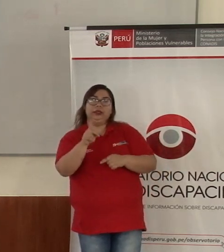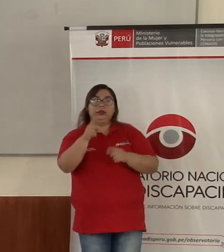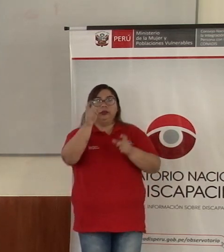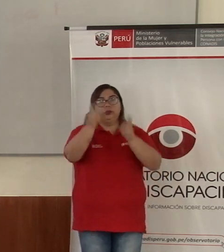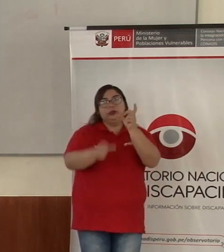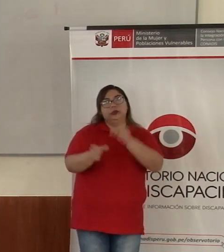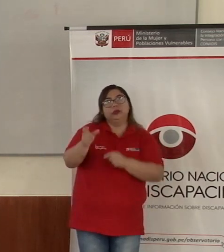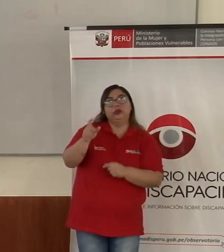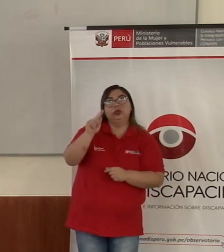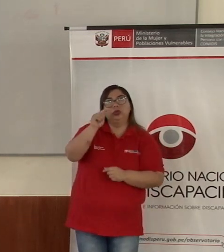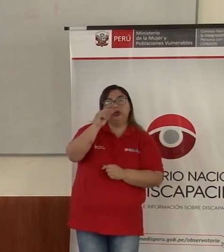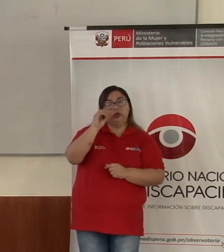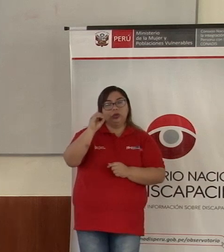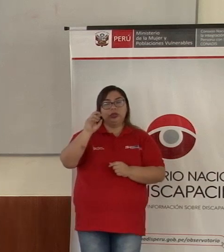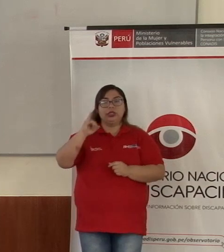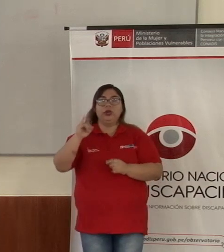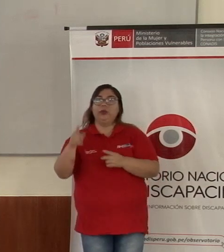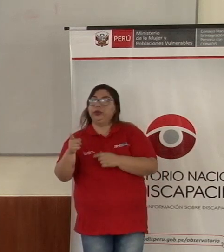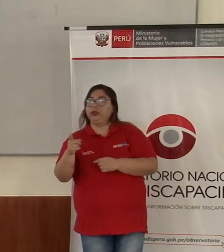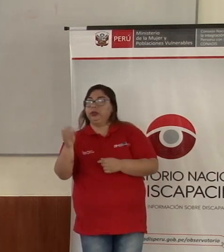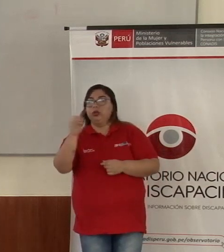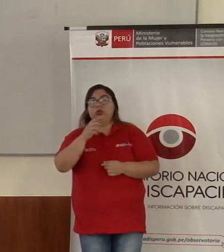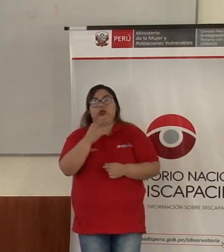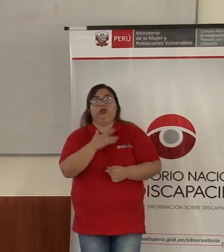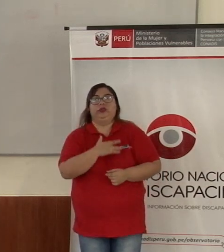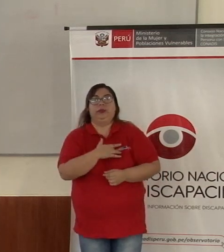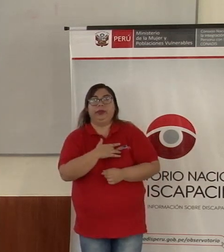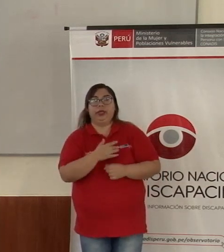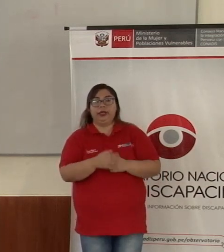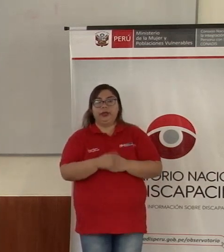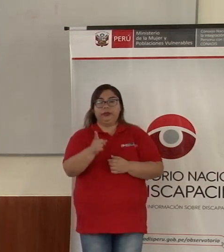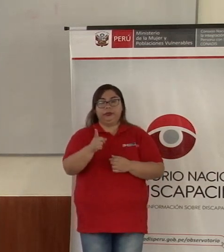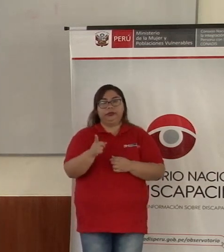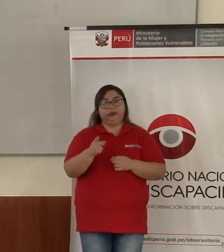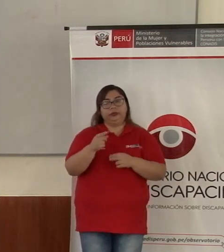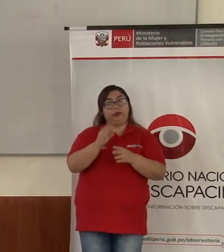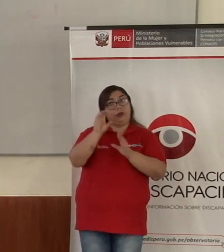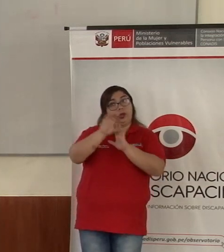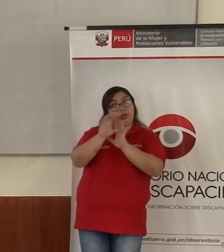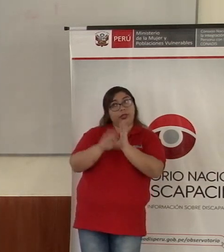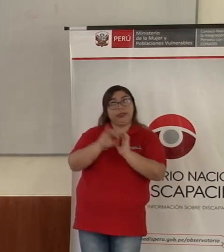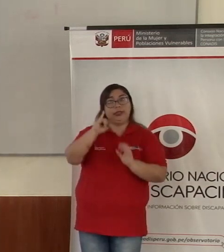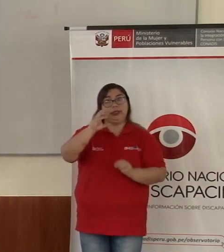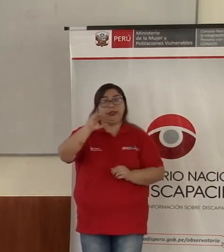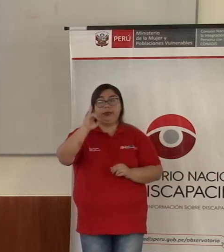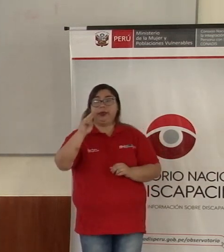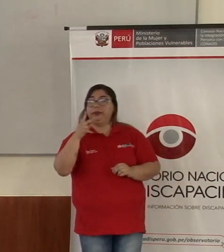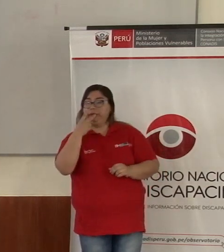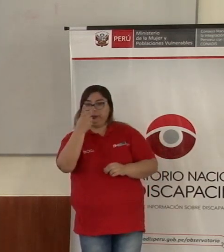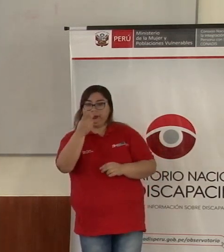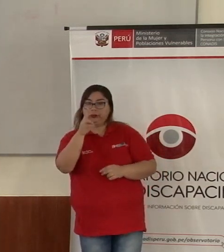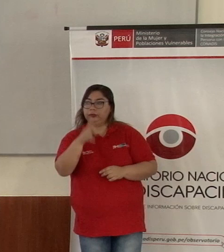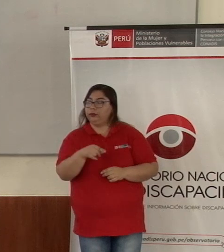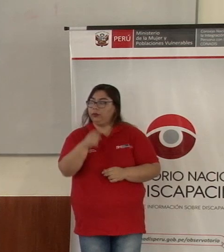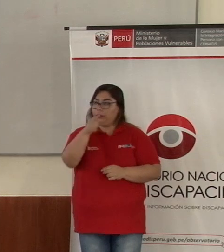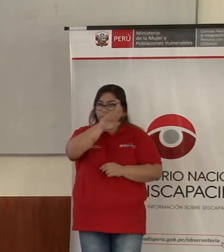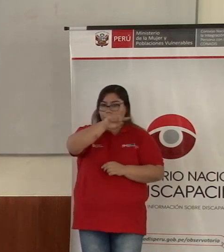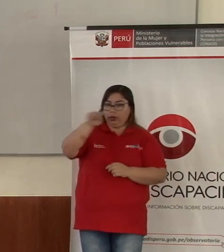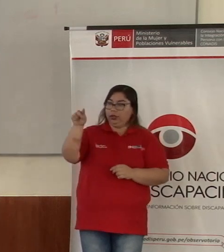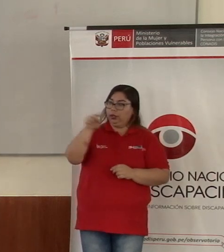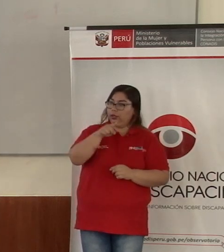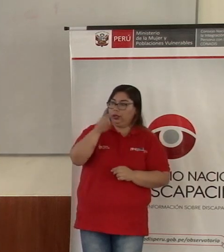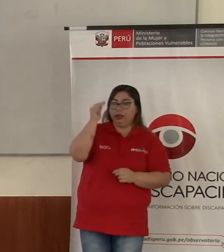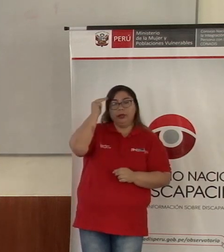los toxicómanos, los que sufren pena que lleva interdicción civil. Como verán, he tachado los